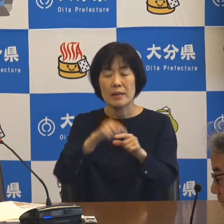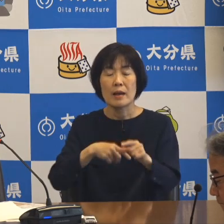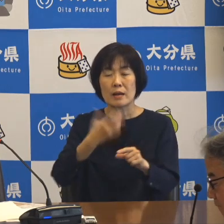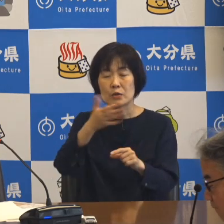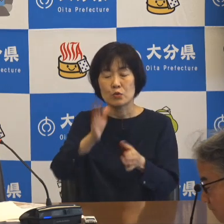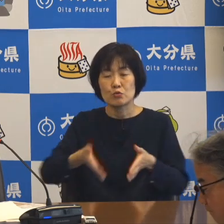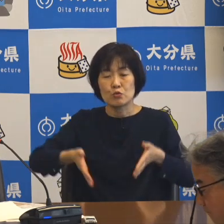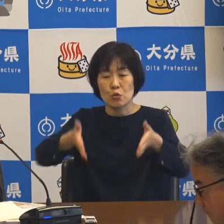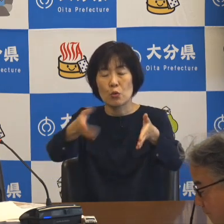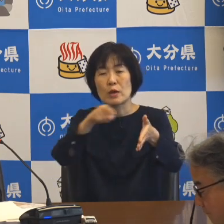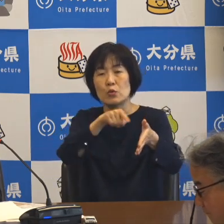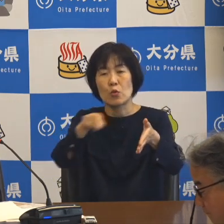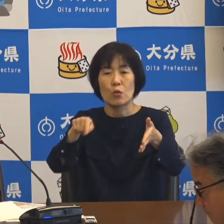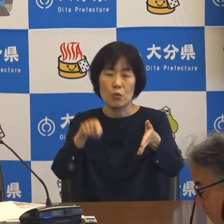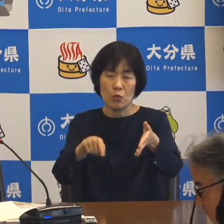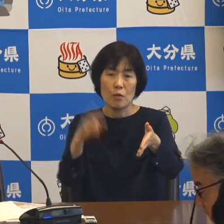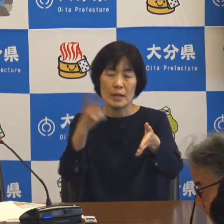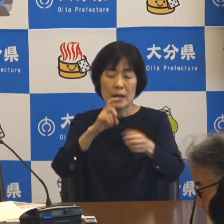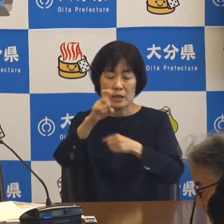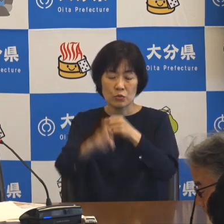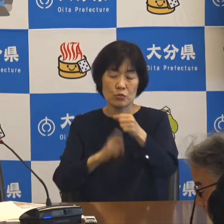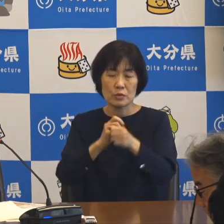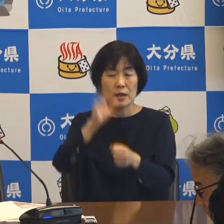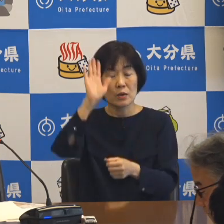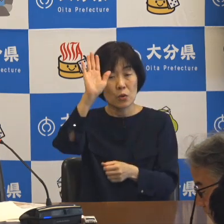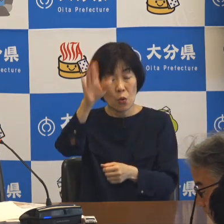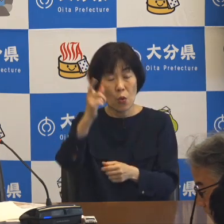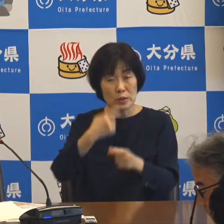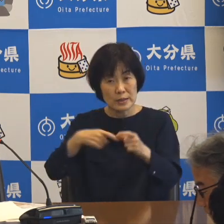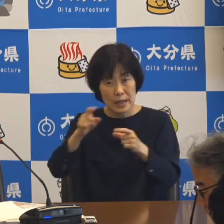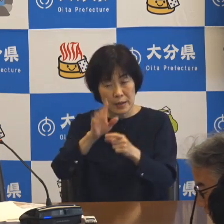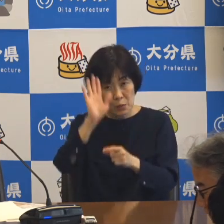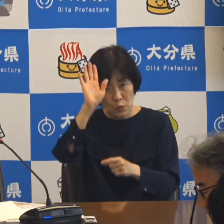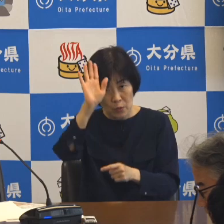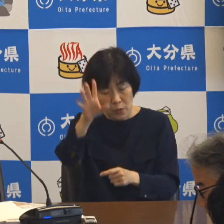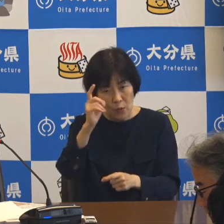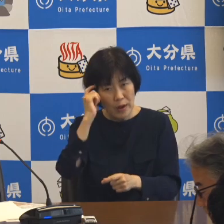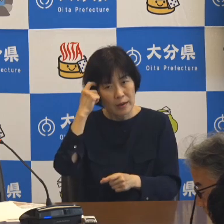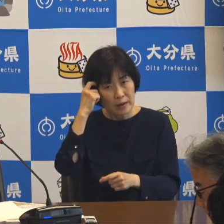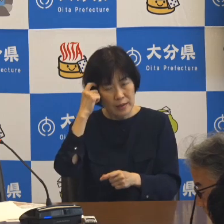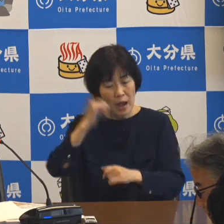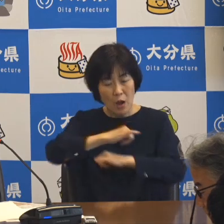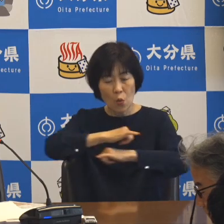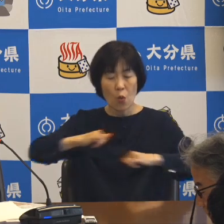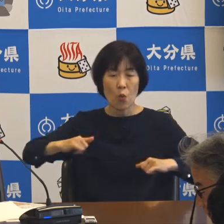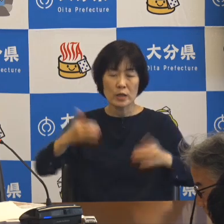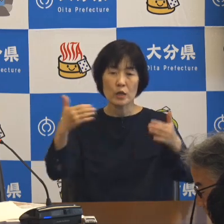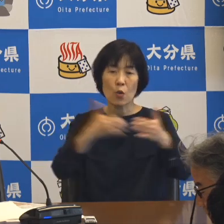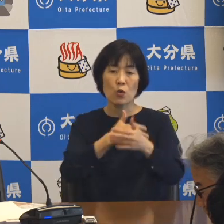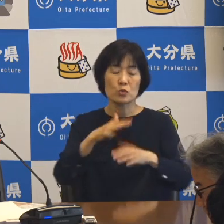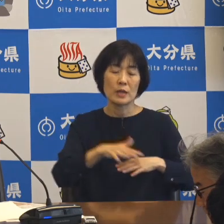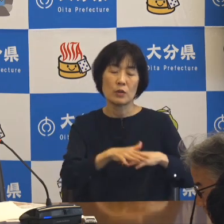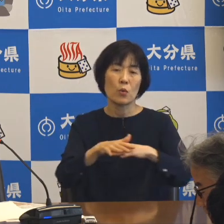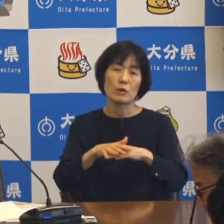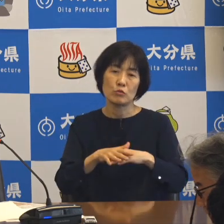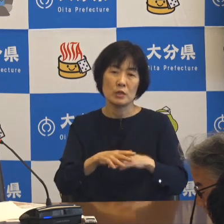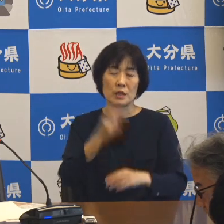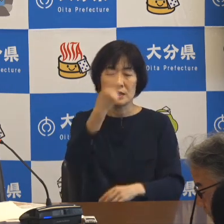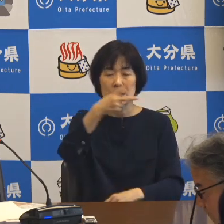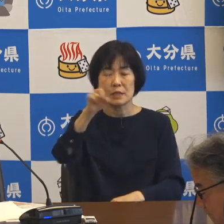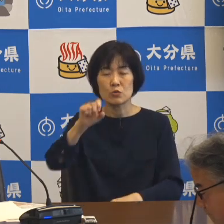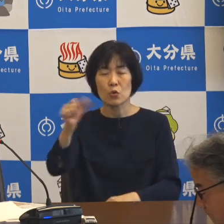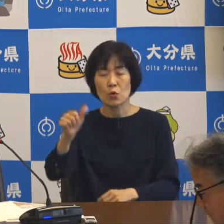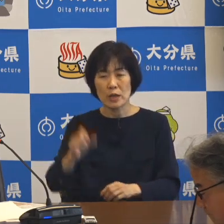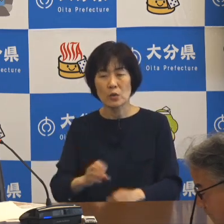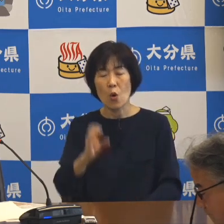路、それから10年後のさらにその先を見据えた広域交通のネットワーク、2050年のカーボンニュートラルの実